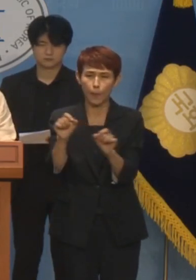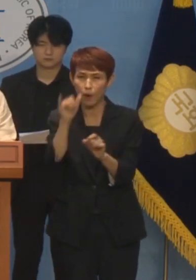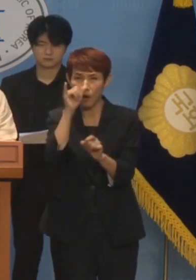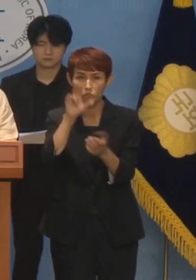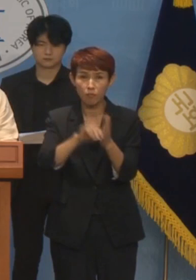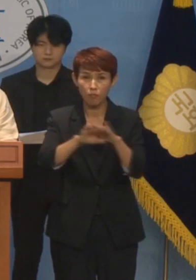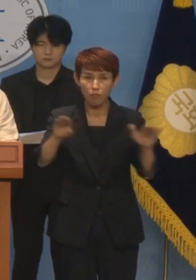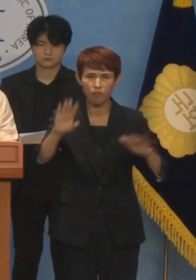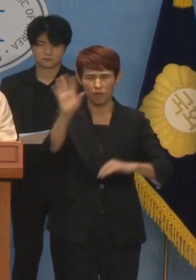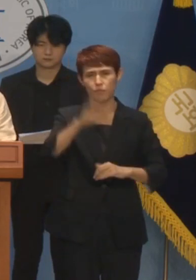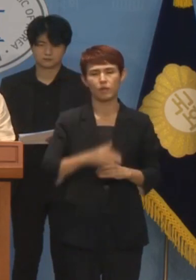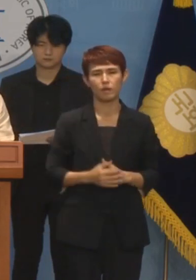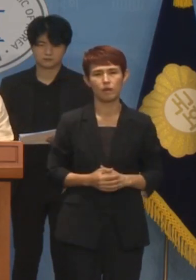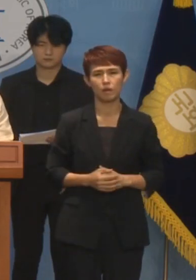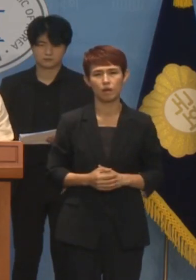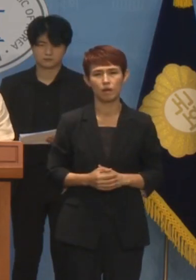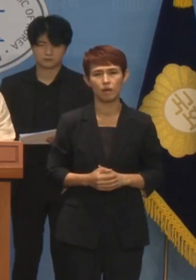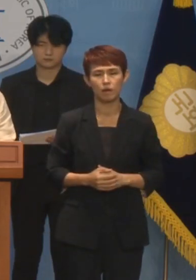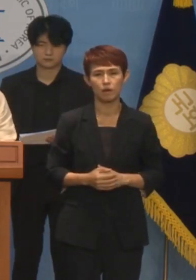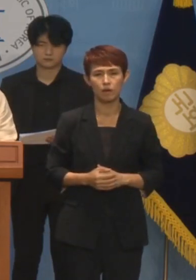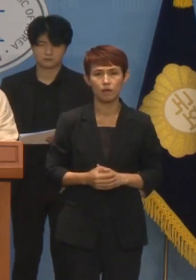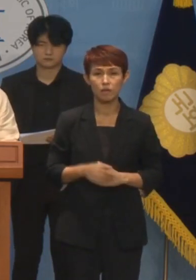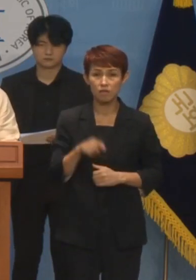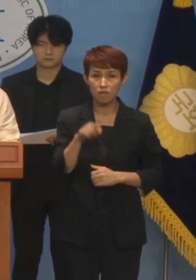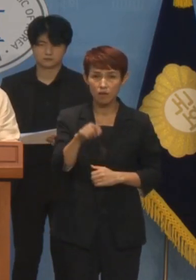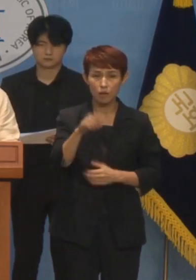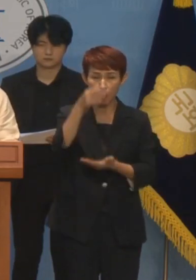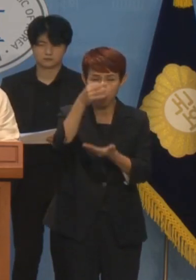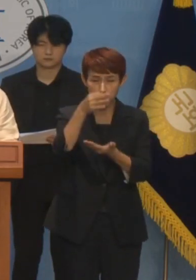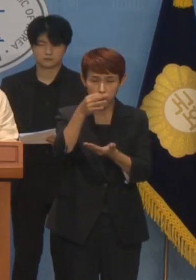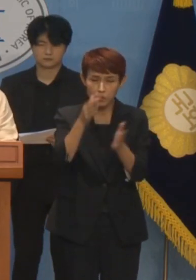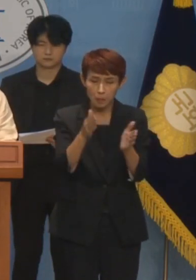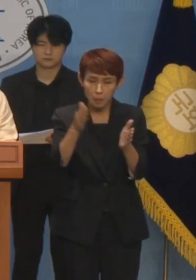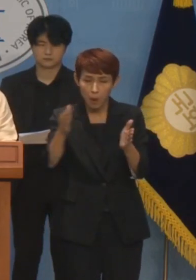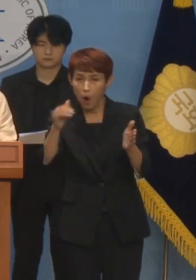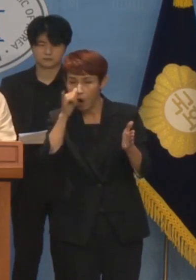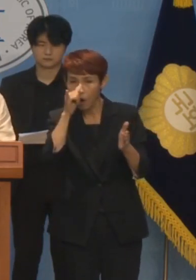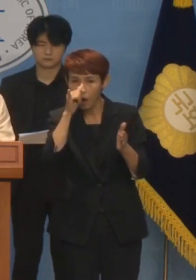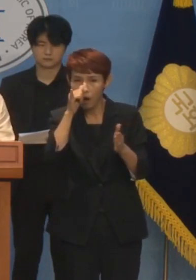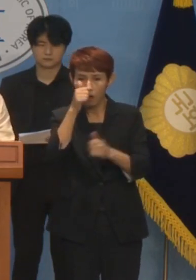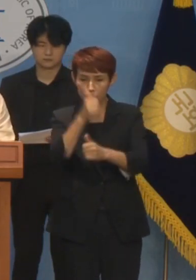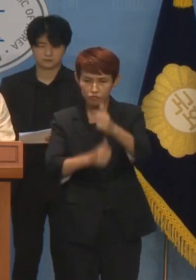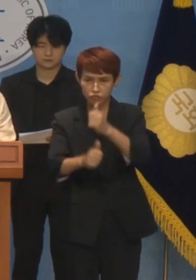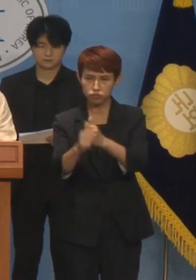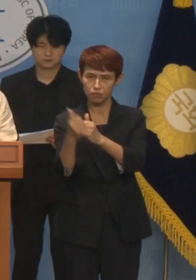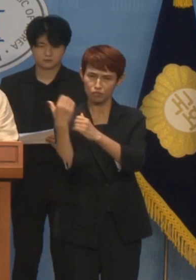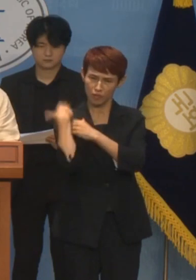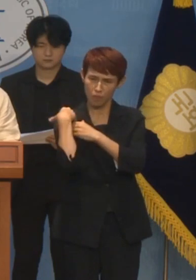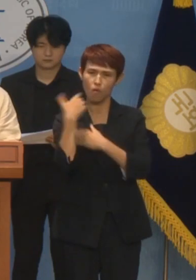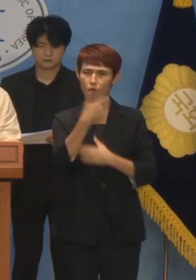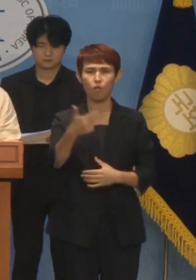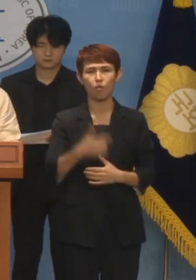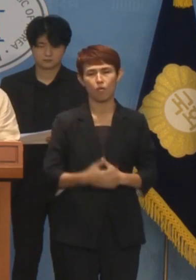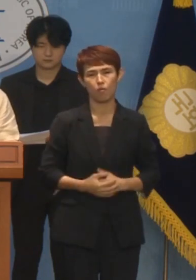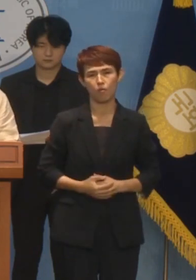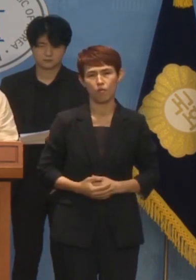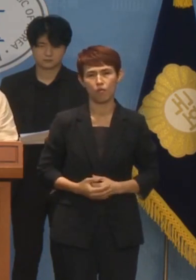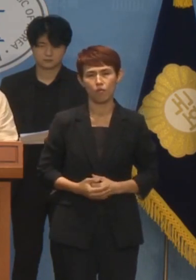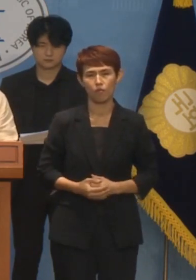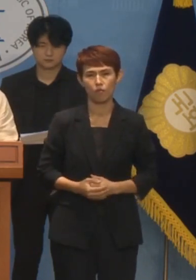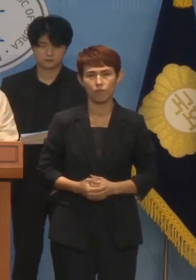아닙니다. 고갈 시점을 늦추는 안은 일반적으로 그 이후 세대에게 부담을 더욱 가중시킨다라는 단점을 가지고